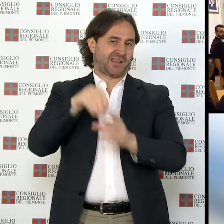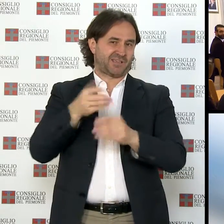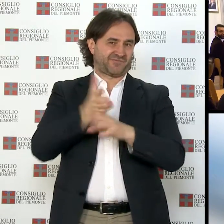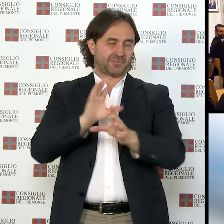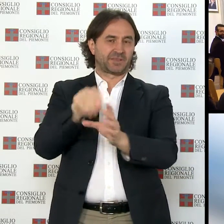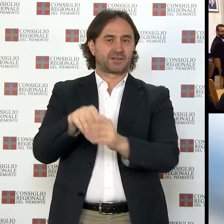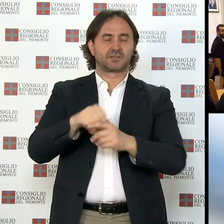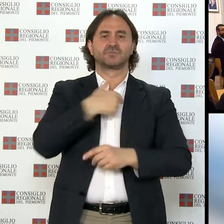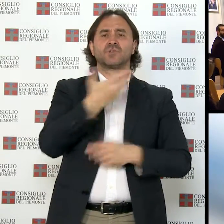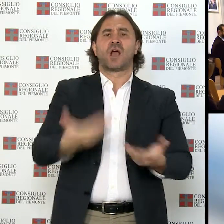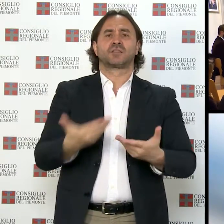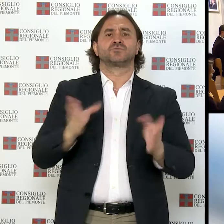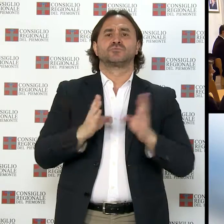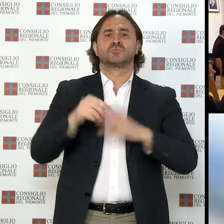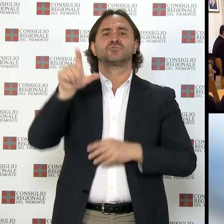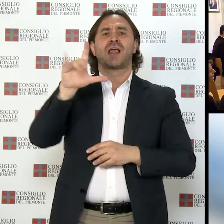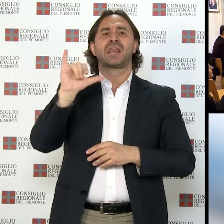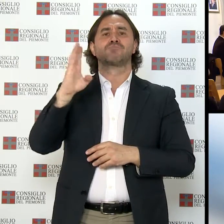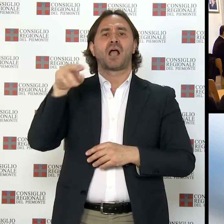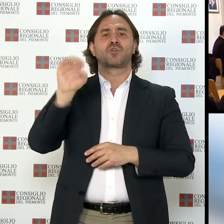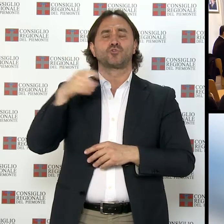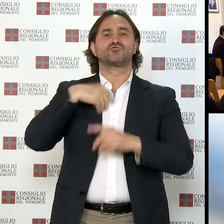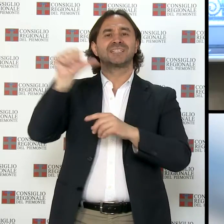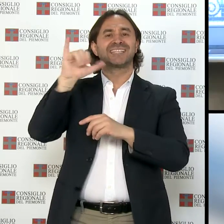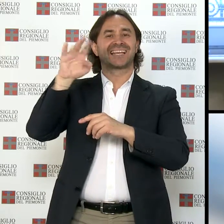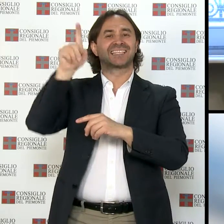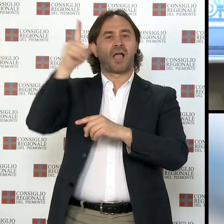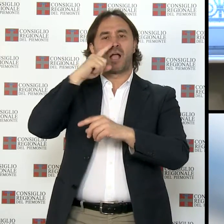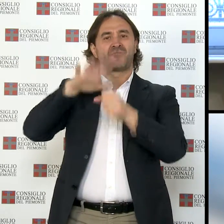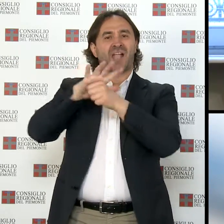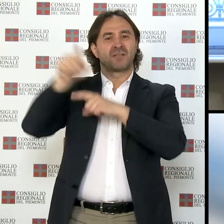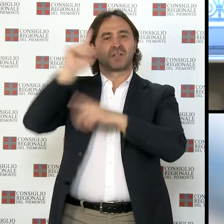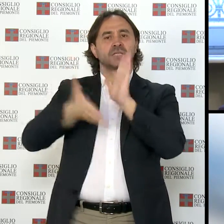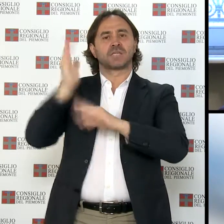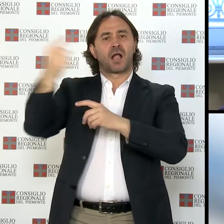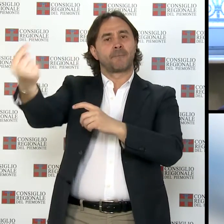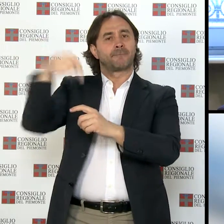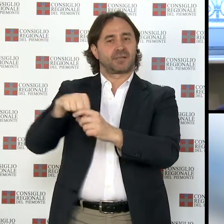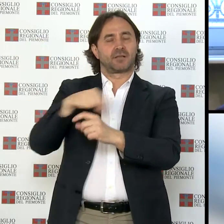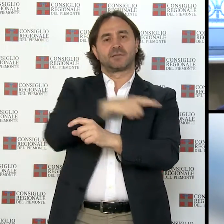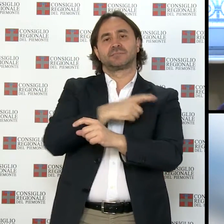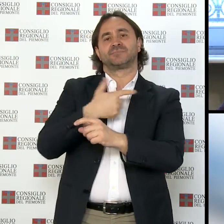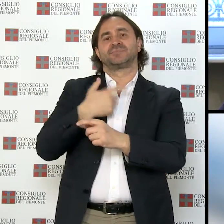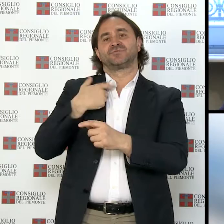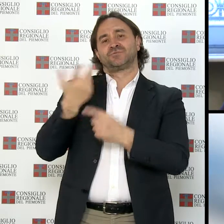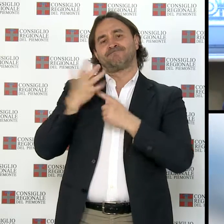progetto attivo in Libano che accoglie soprattutto famiglie siriane in fuga ed è stata presentata a Palazzo Lascaris.